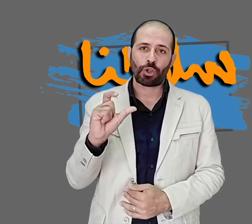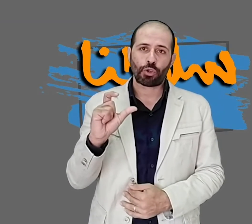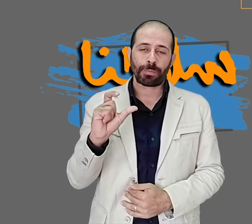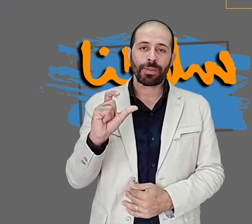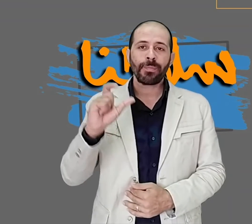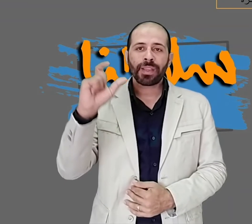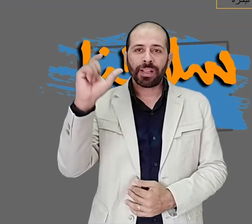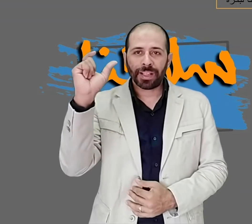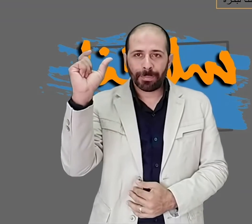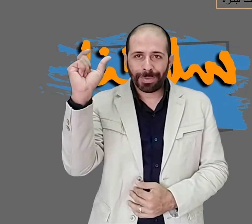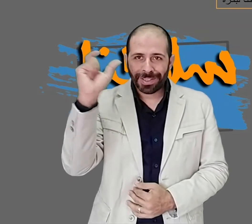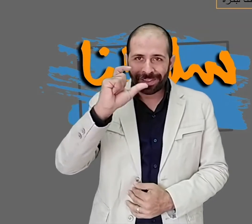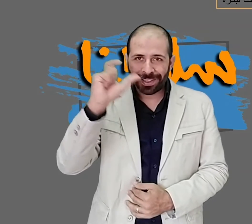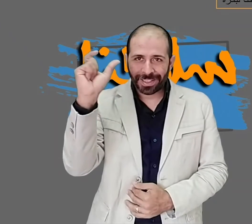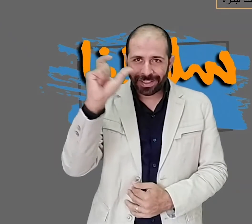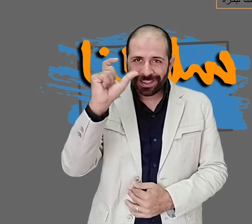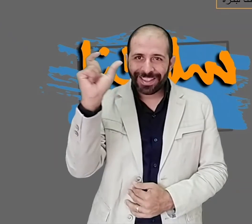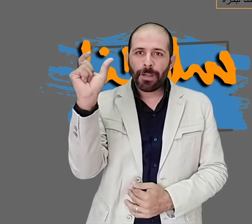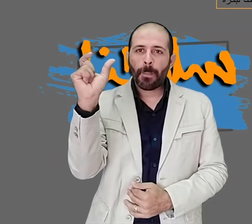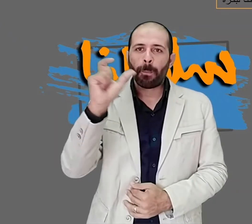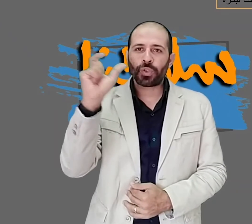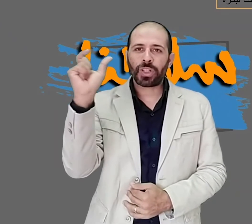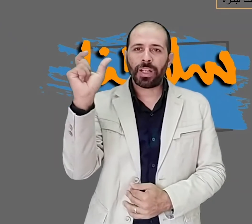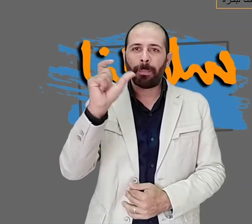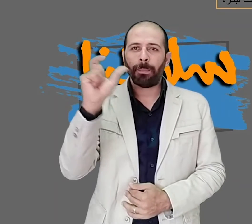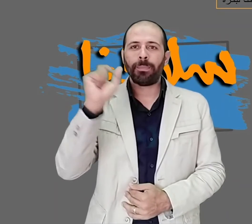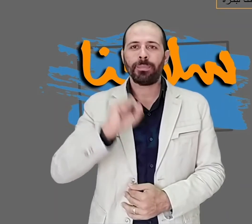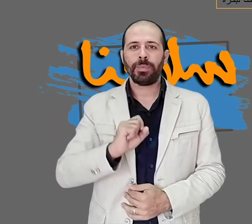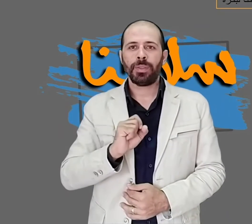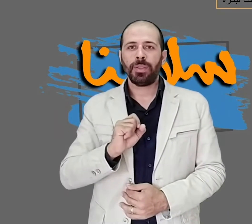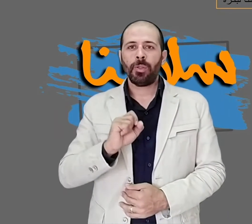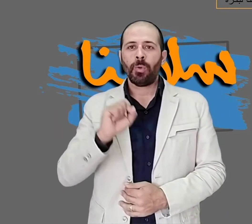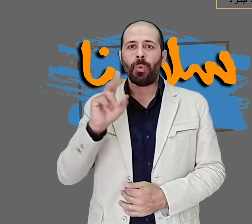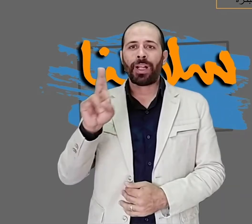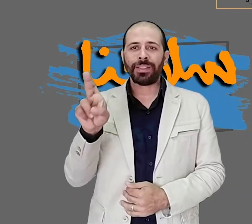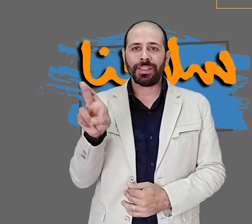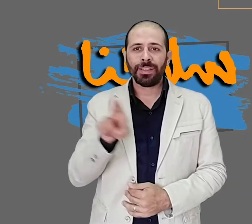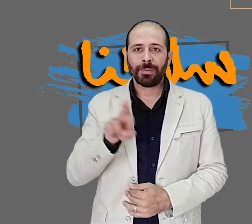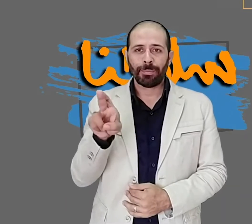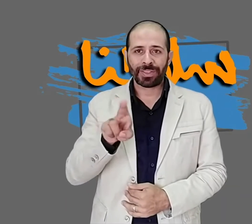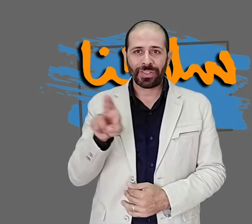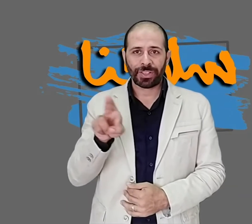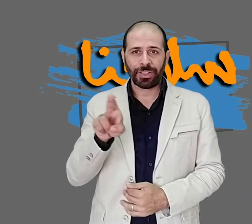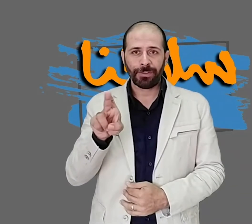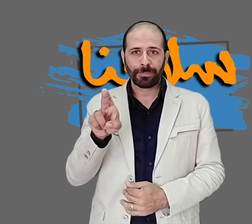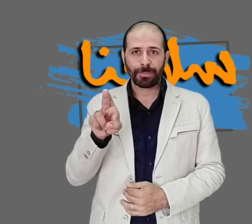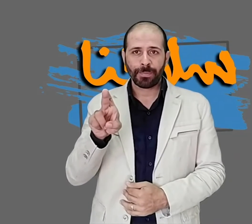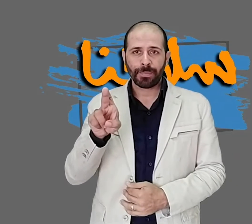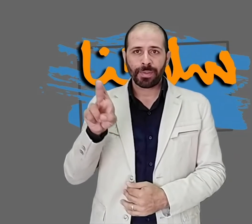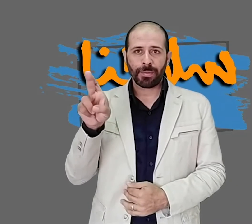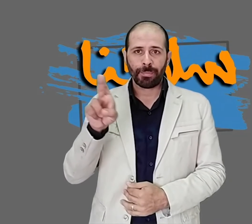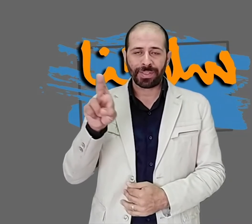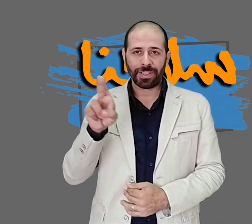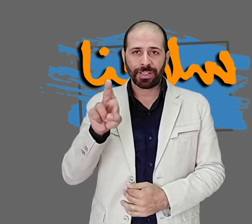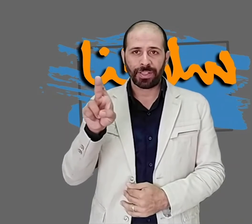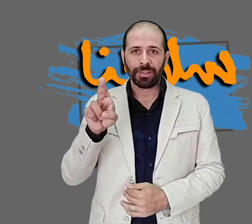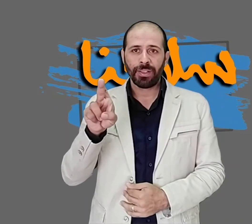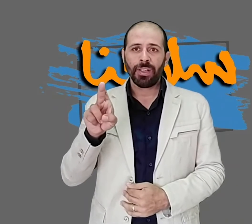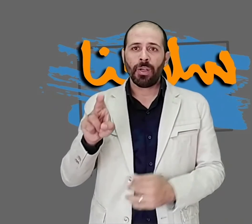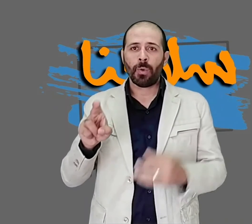الشرب، لكن بالحنية كده مسلم. وعندي مسيحي، مسيحي،